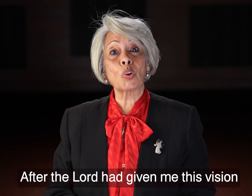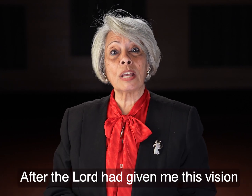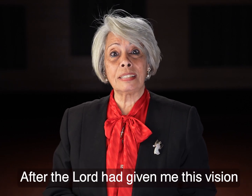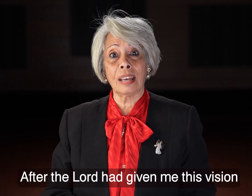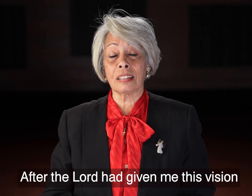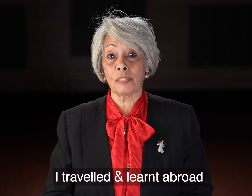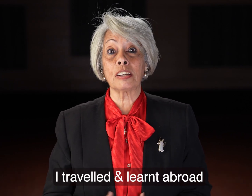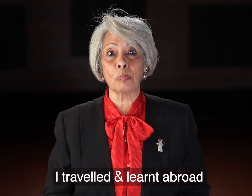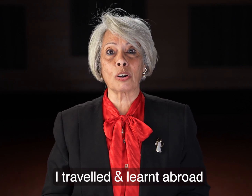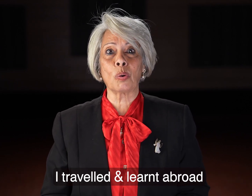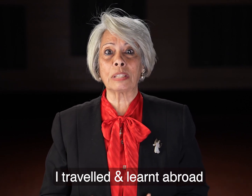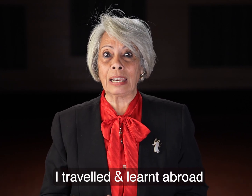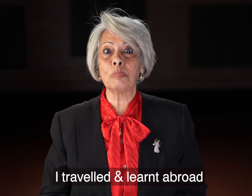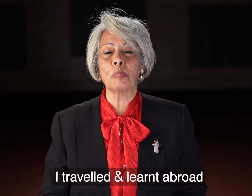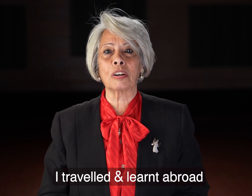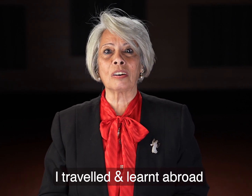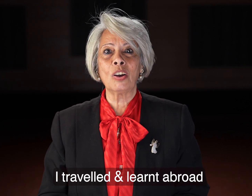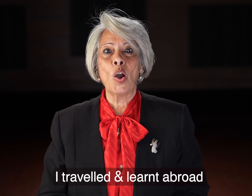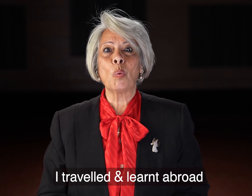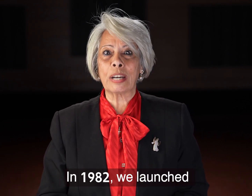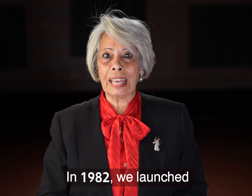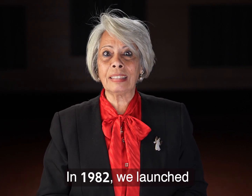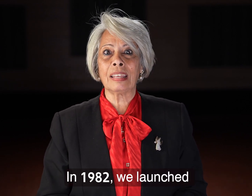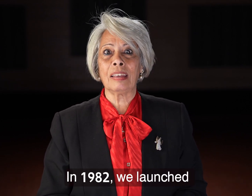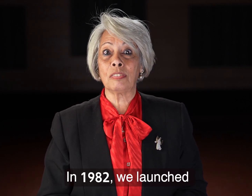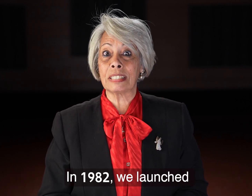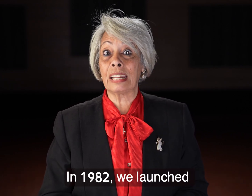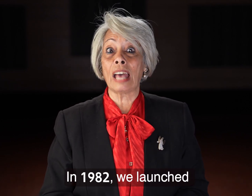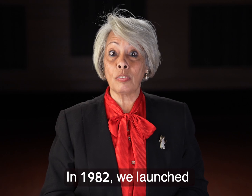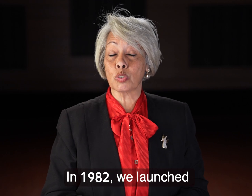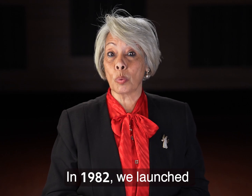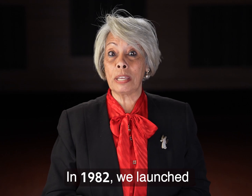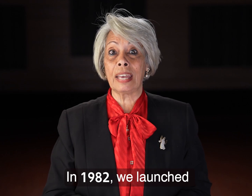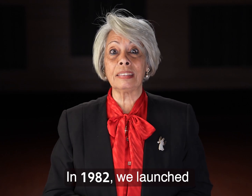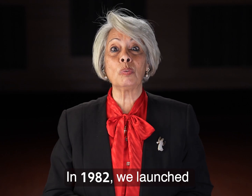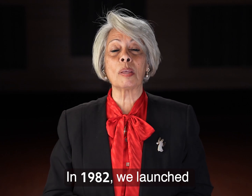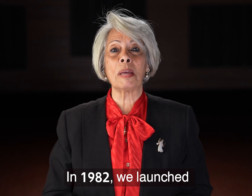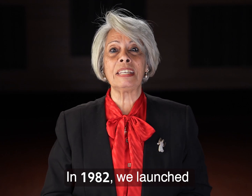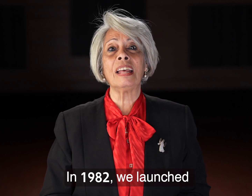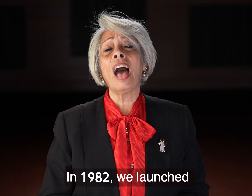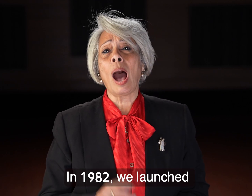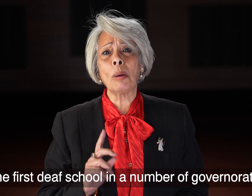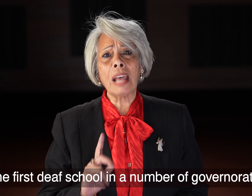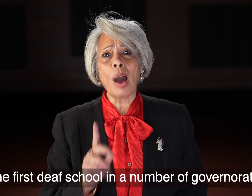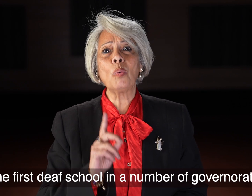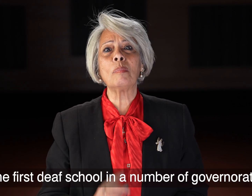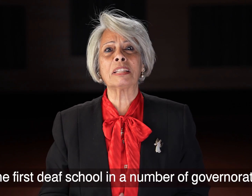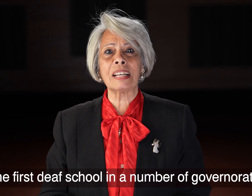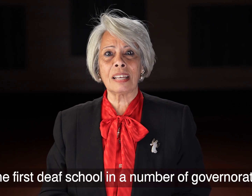الرؤية دي أنا سفرت برا وتعلمت برا ورجعت في سنة 1982 عملنا أول مدرسة